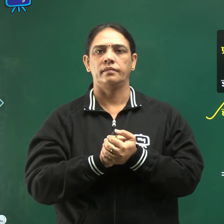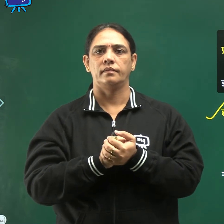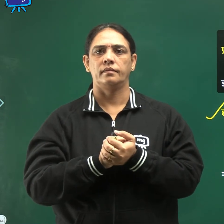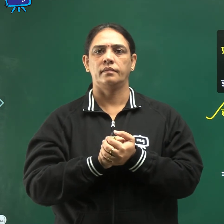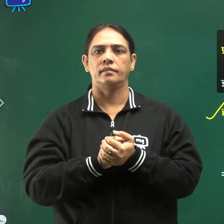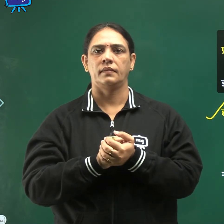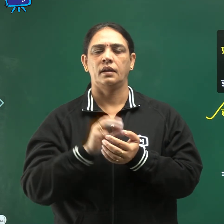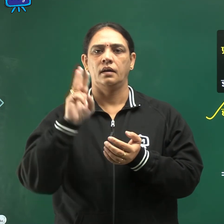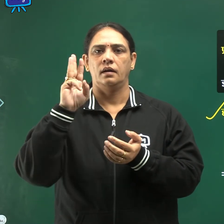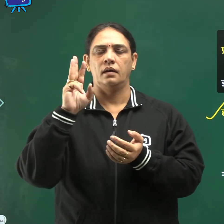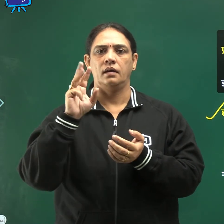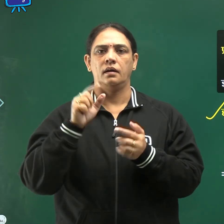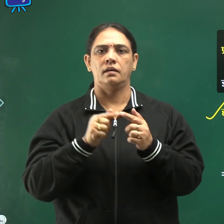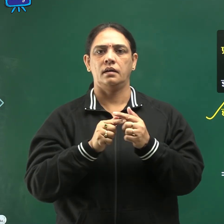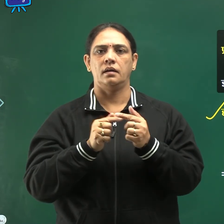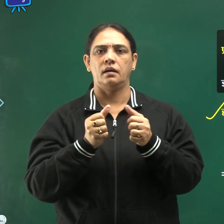टेन 30